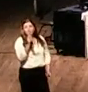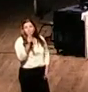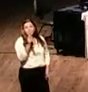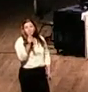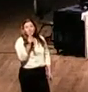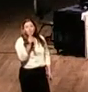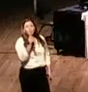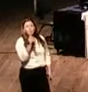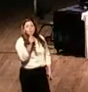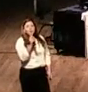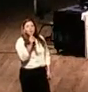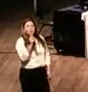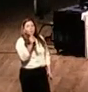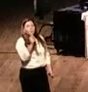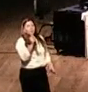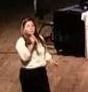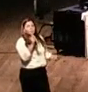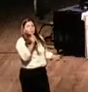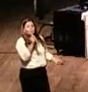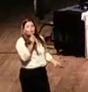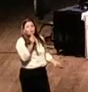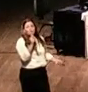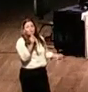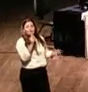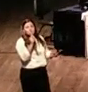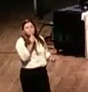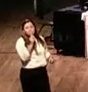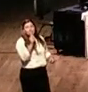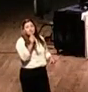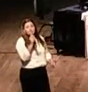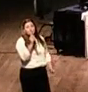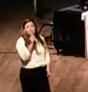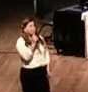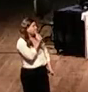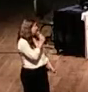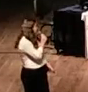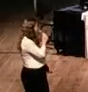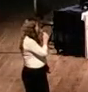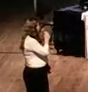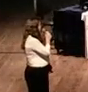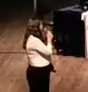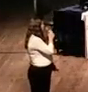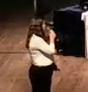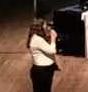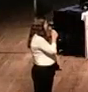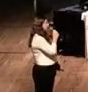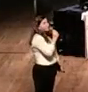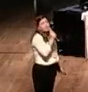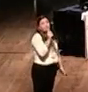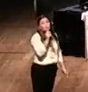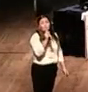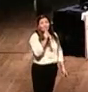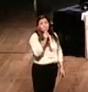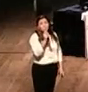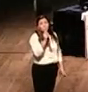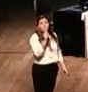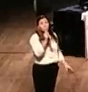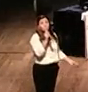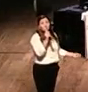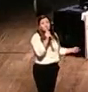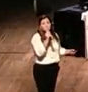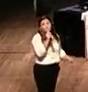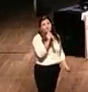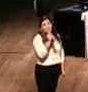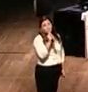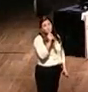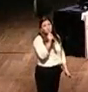o iplan o iplan é uma um setor que presta Assessoria na informática Porque